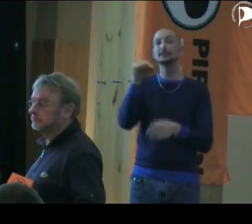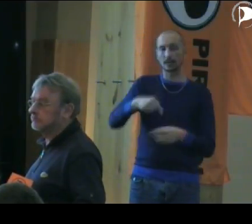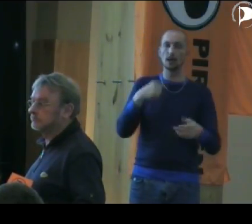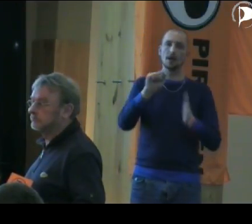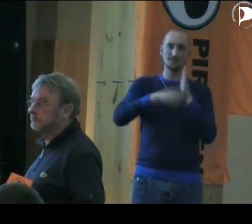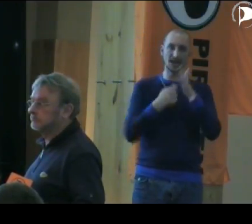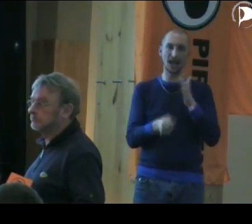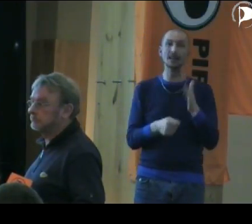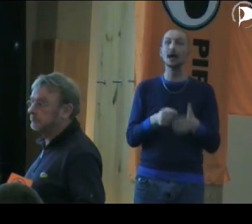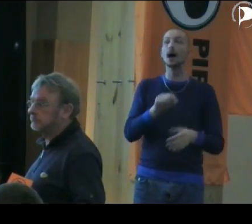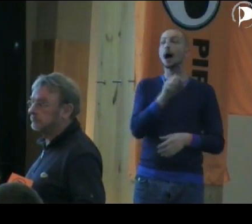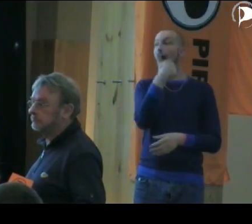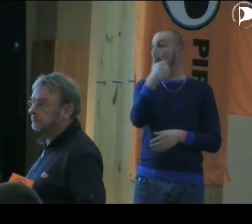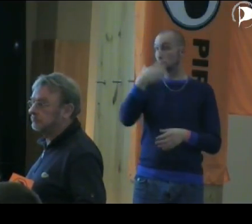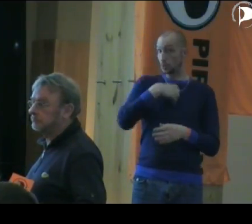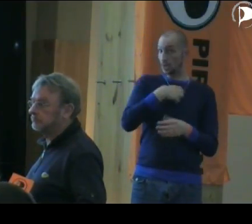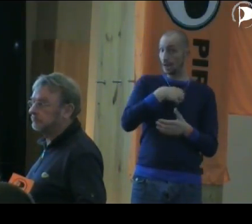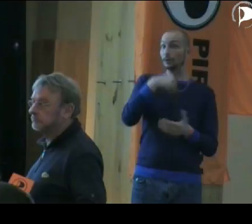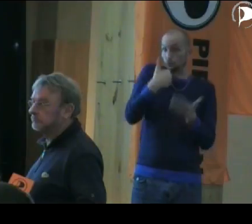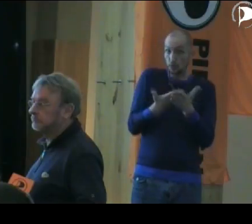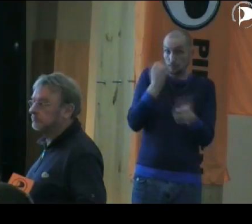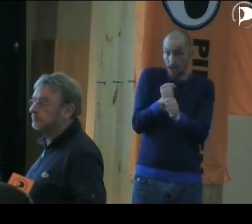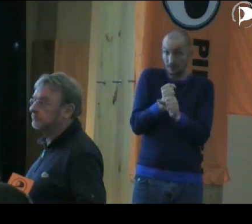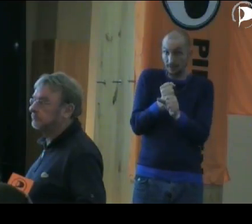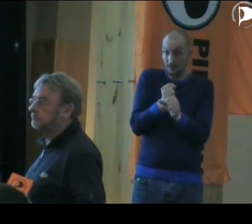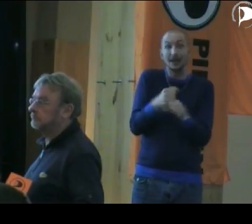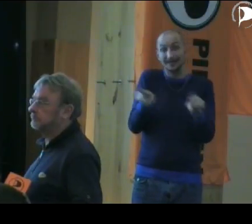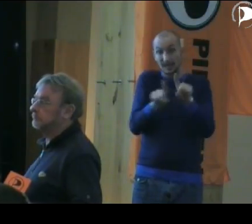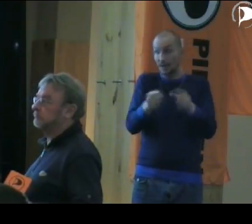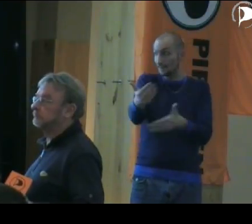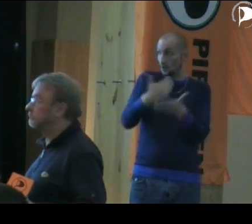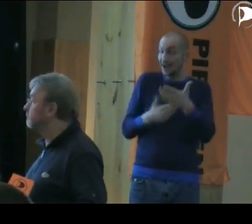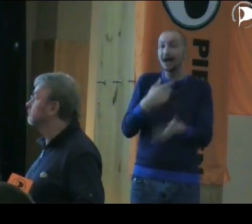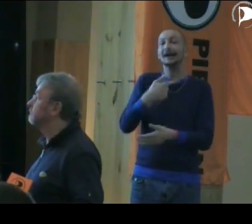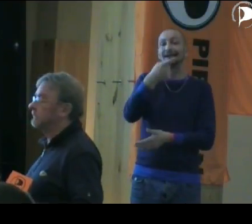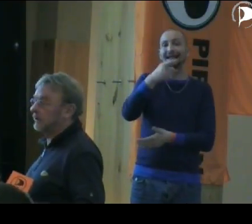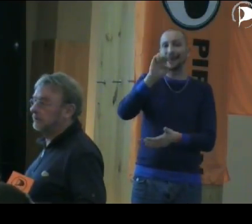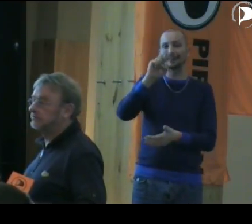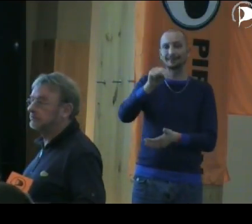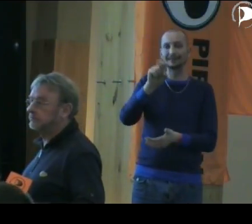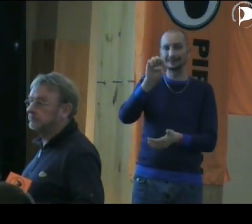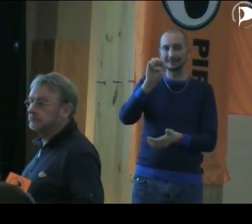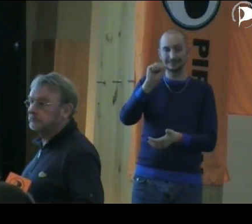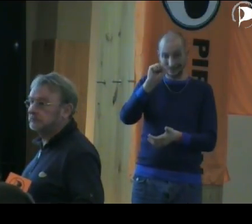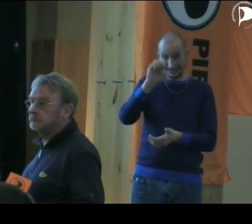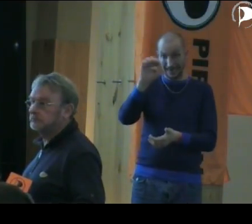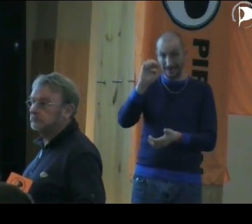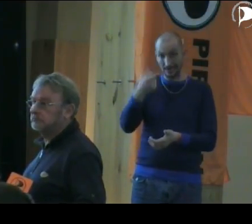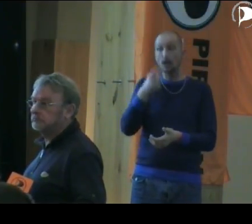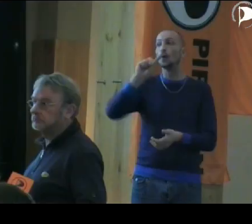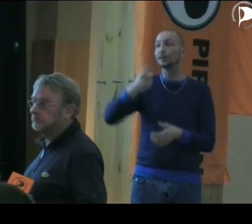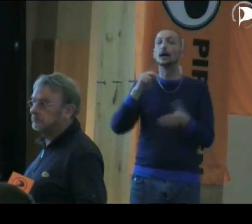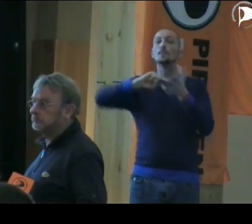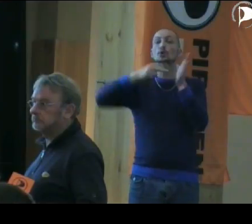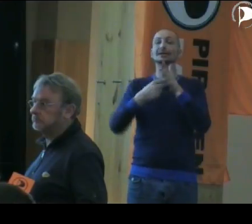hat irgend jemand ein problem damit wenn das vorgehen wieder so wie bei dem game sehr gefährdet politischen geschäftsstelle abgegeben werden